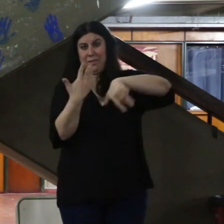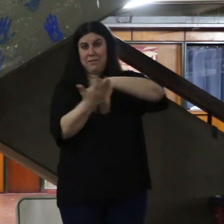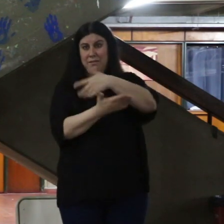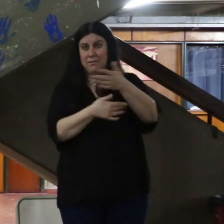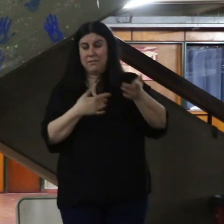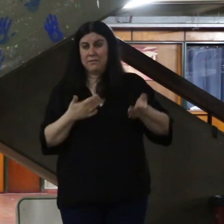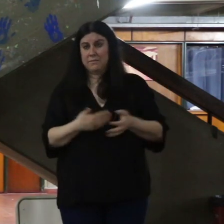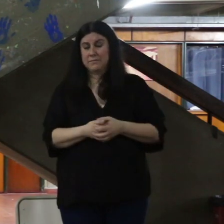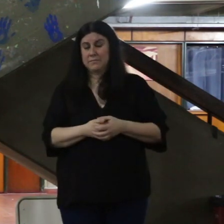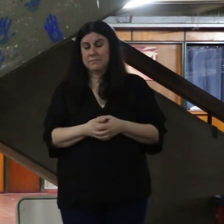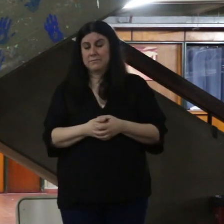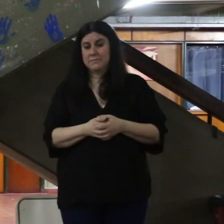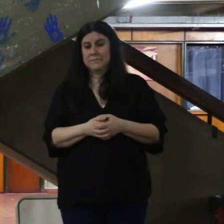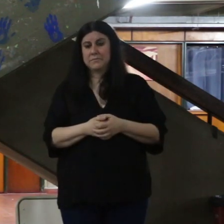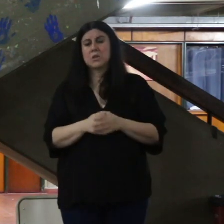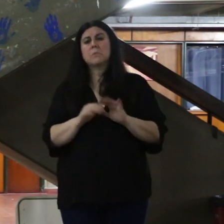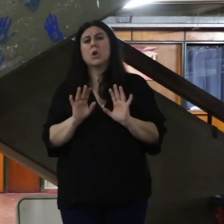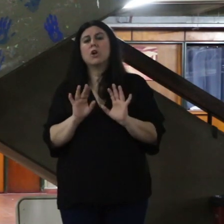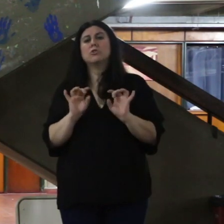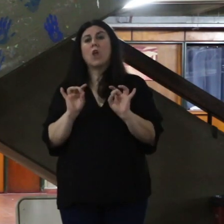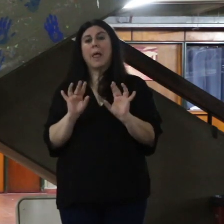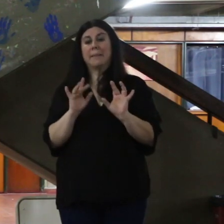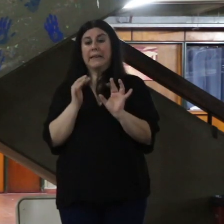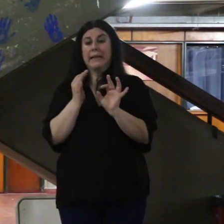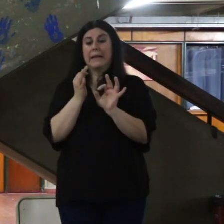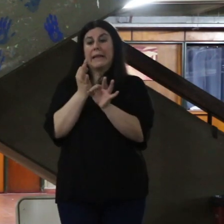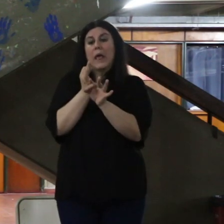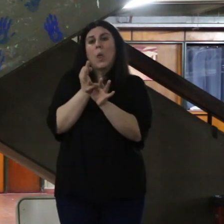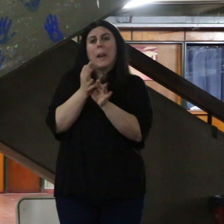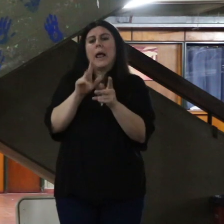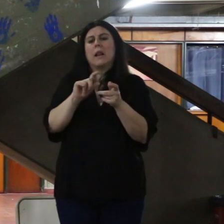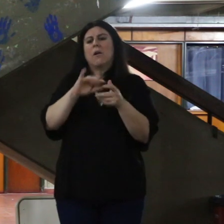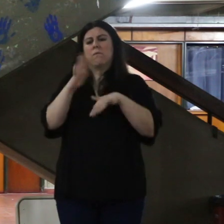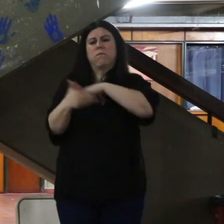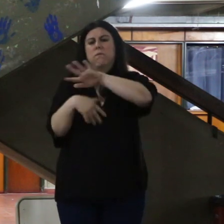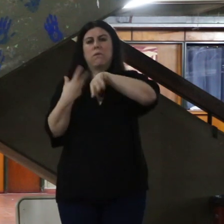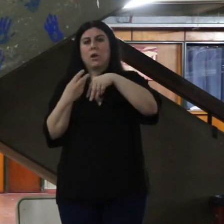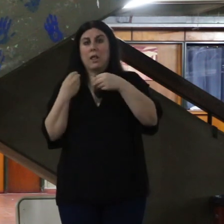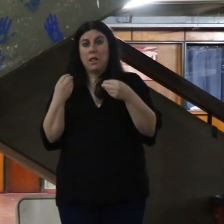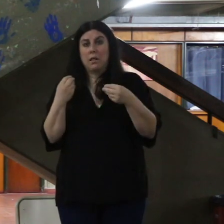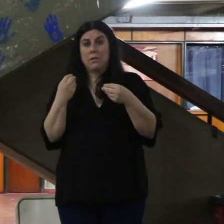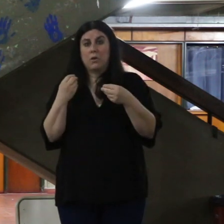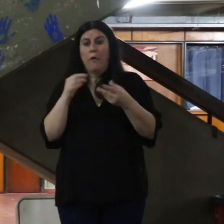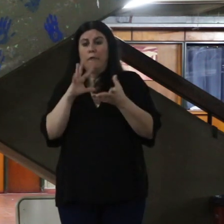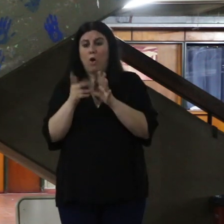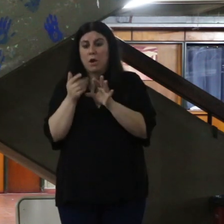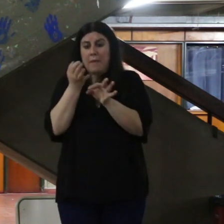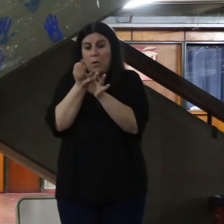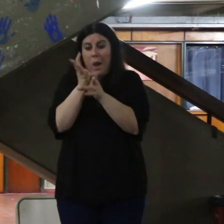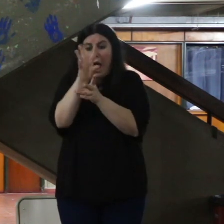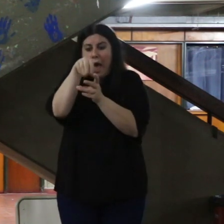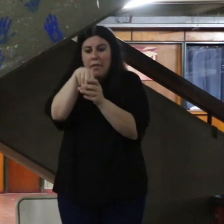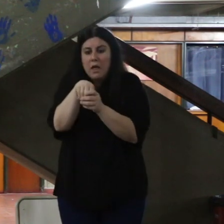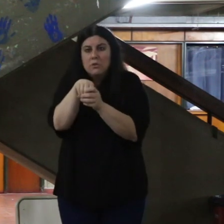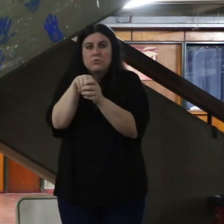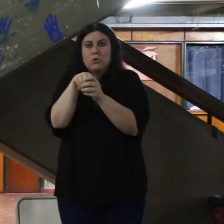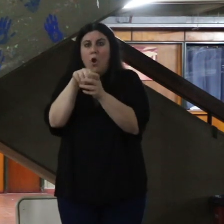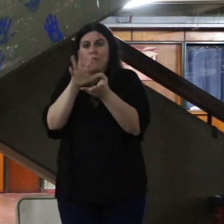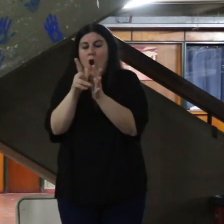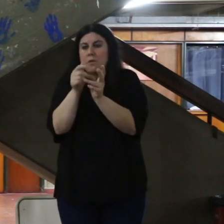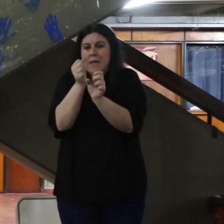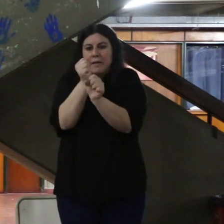sobre dos ejes fundantes de la escuela como institución, fundantes